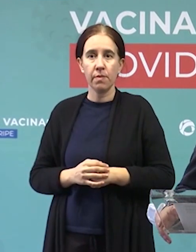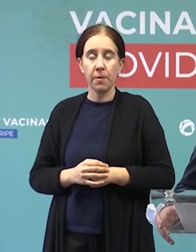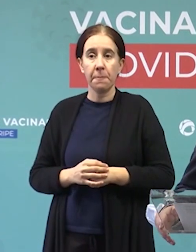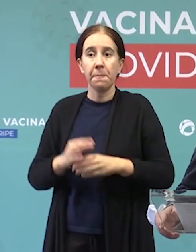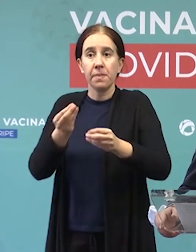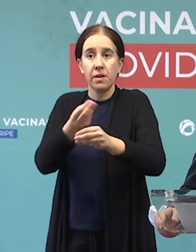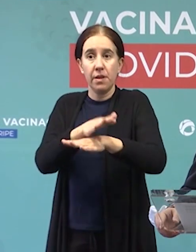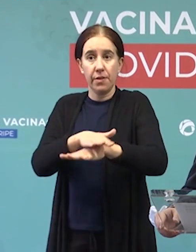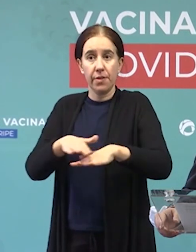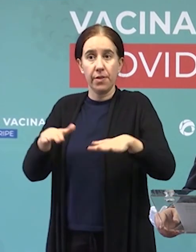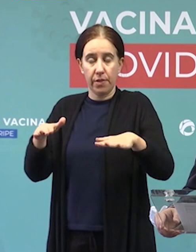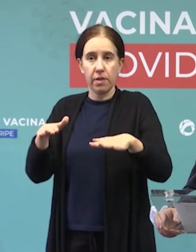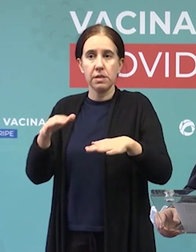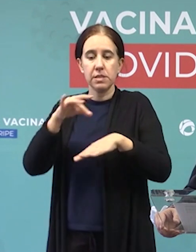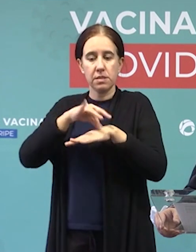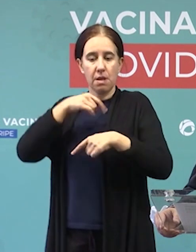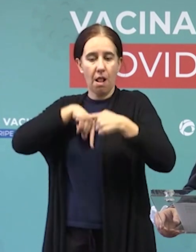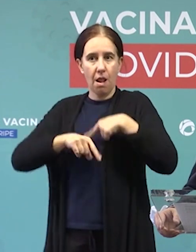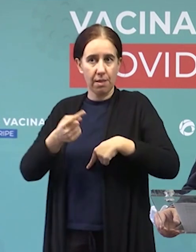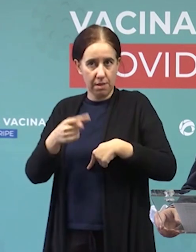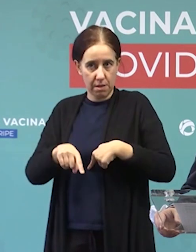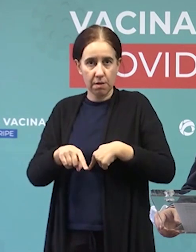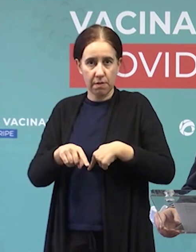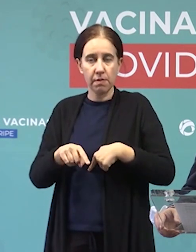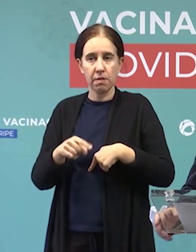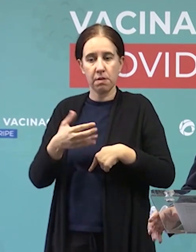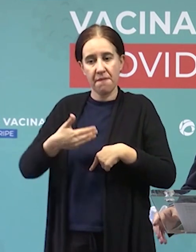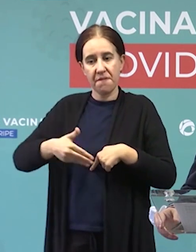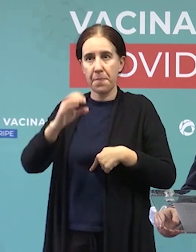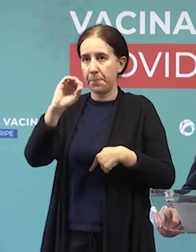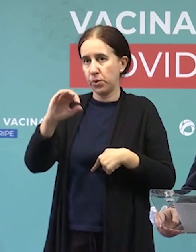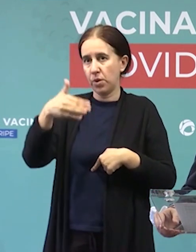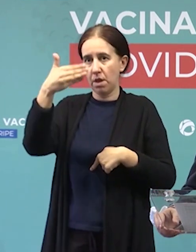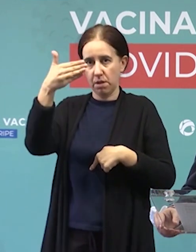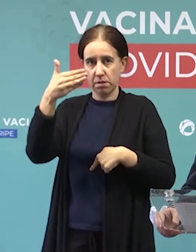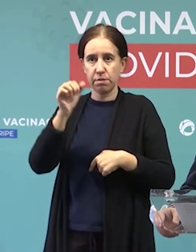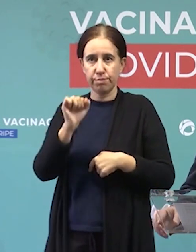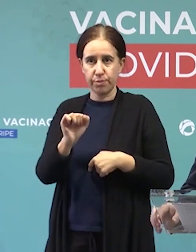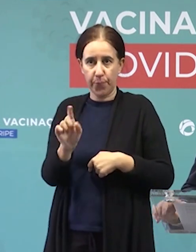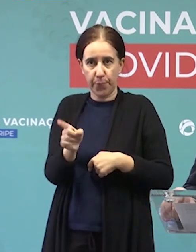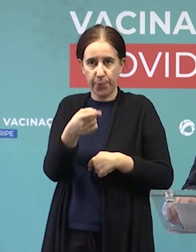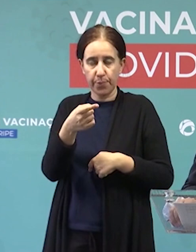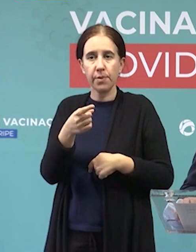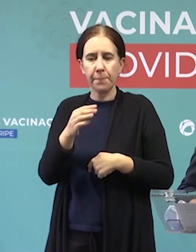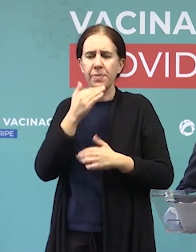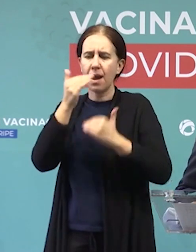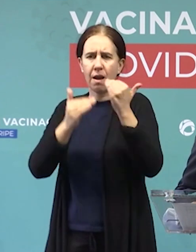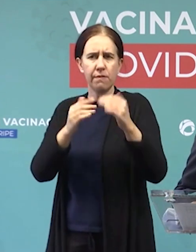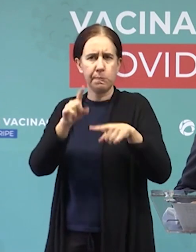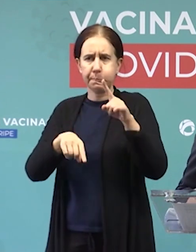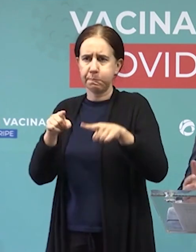As crianças com comorbilidades serão prioritárias, independentemente da